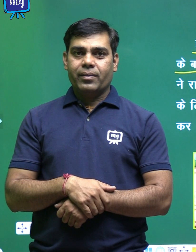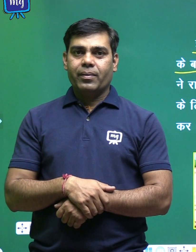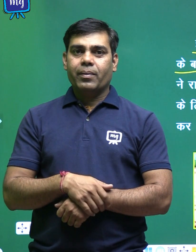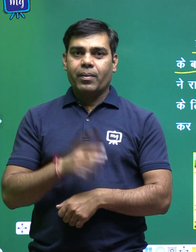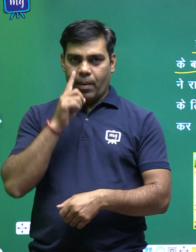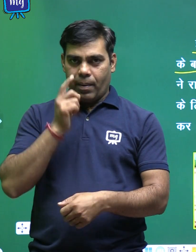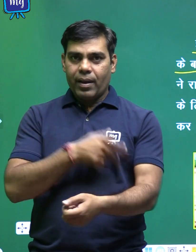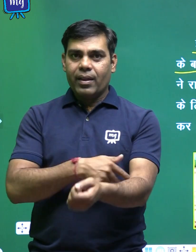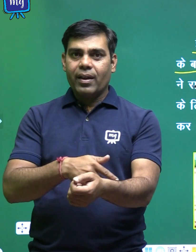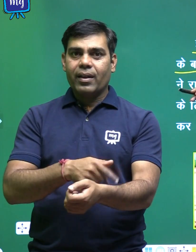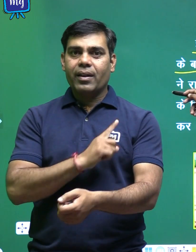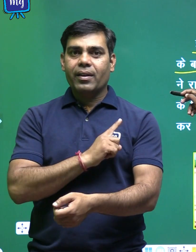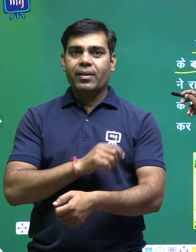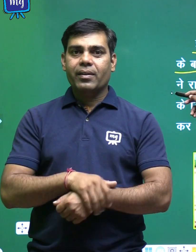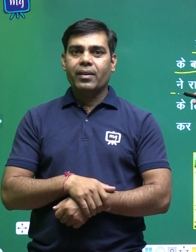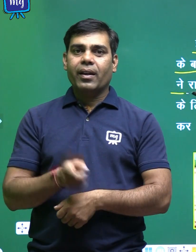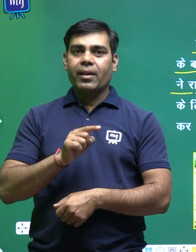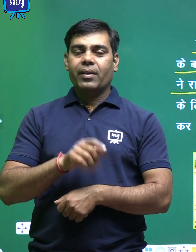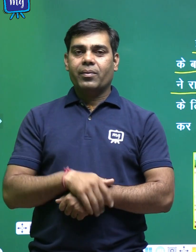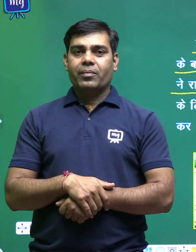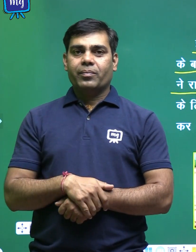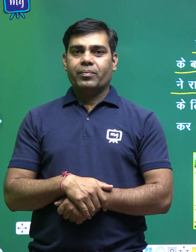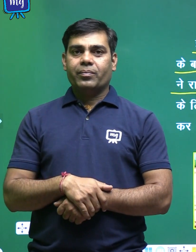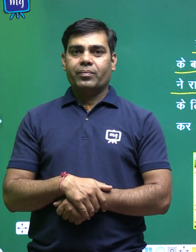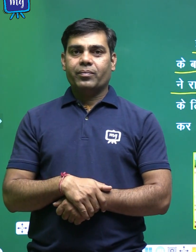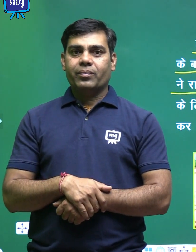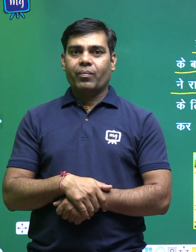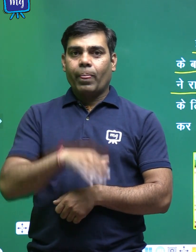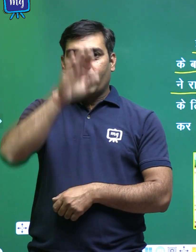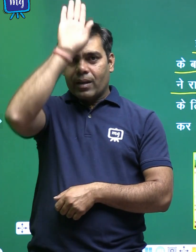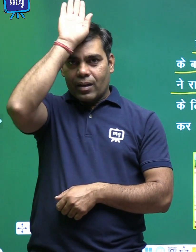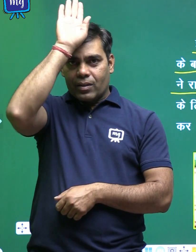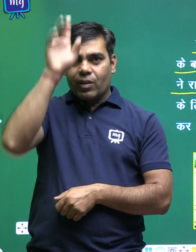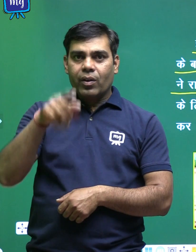पन्नाध्याय ने राजा के पुत्र